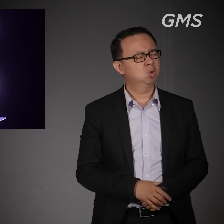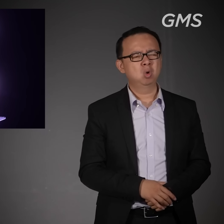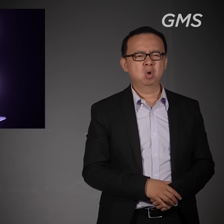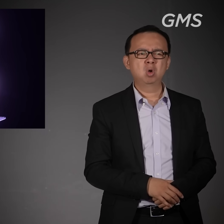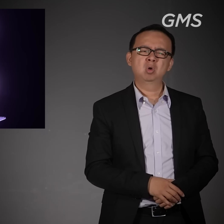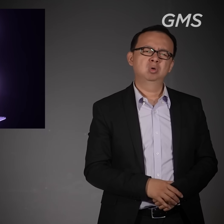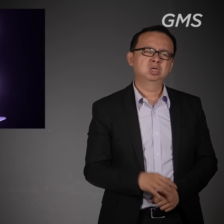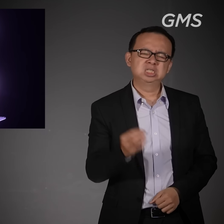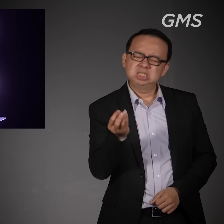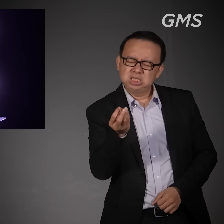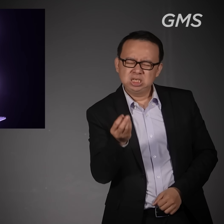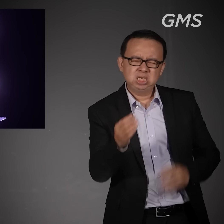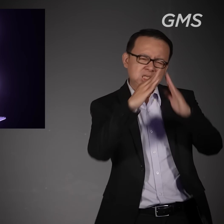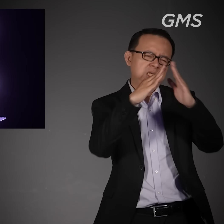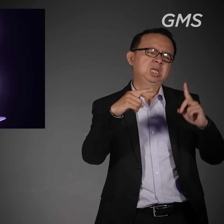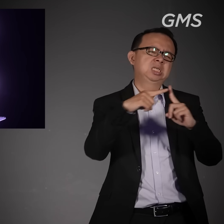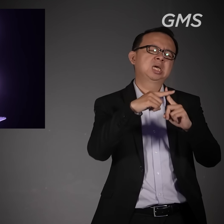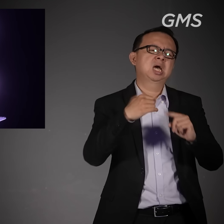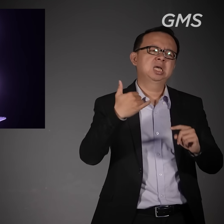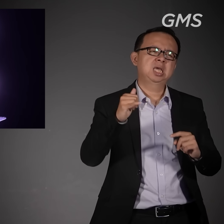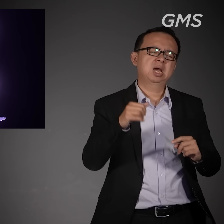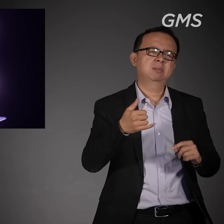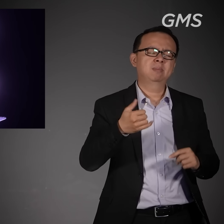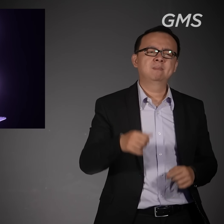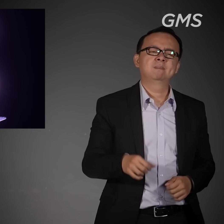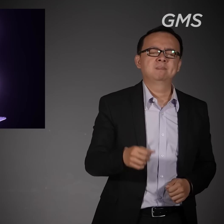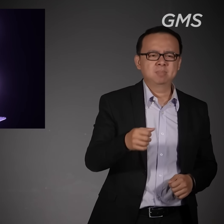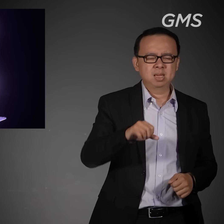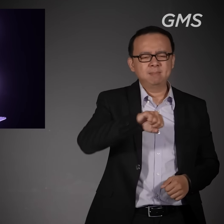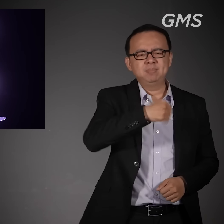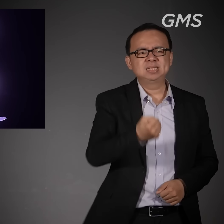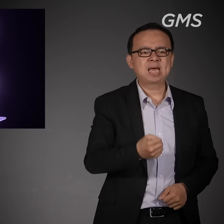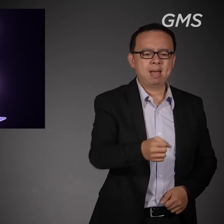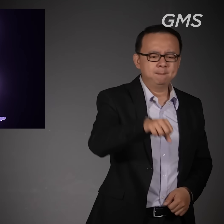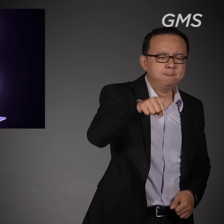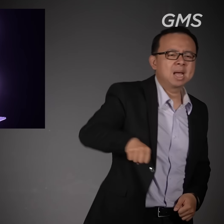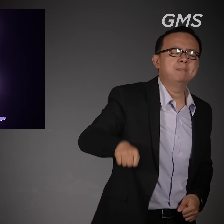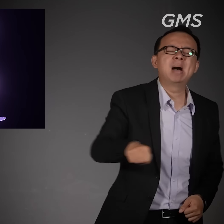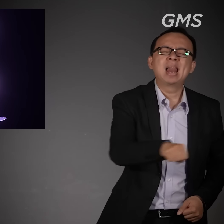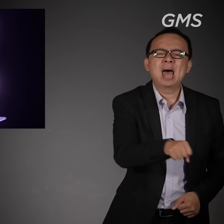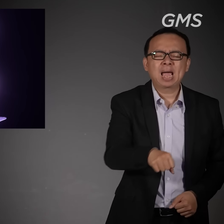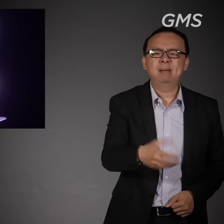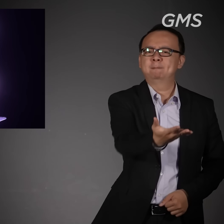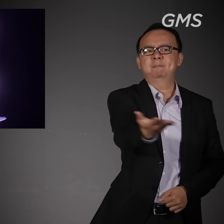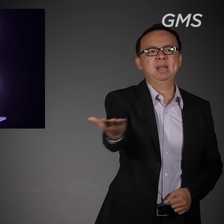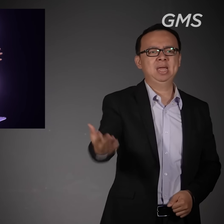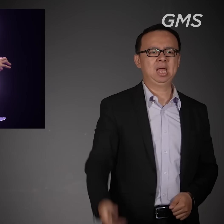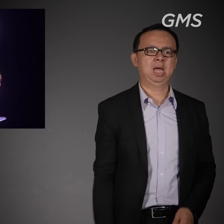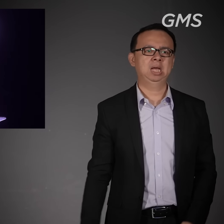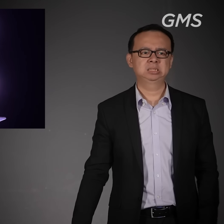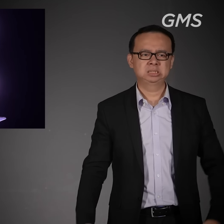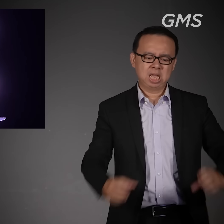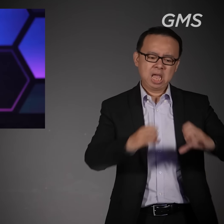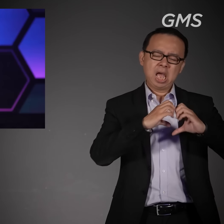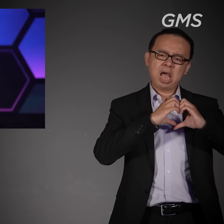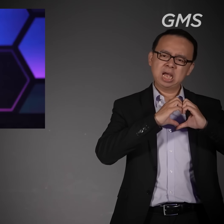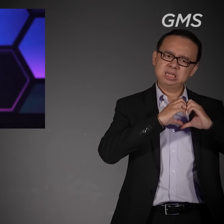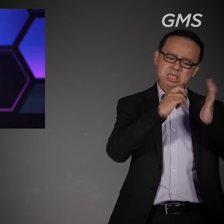bisa menggembalakan mereka. Maka hati saya dan hati Kristus tertuju kepada